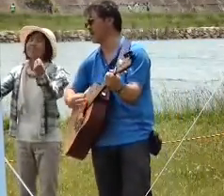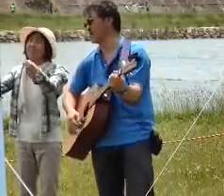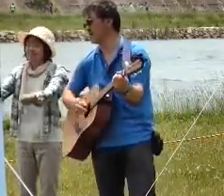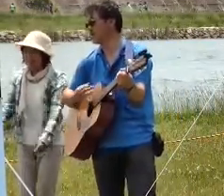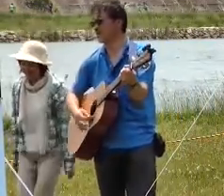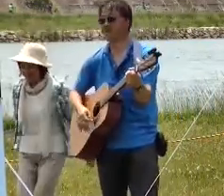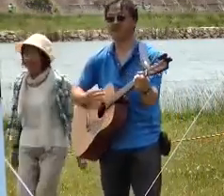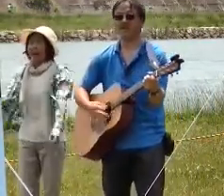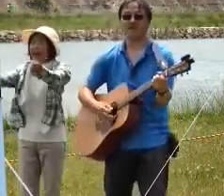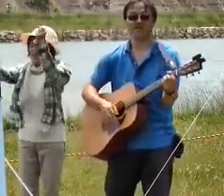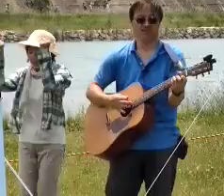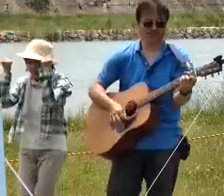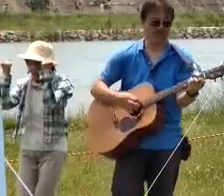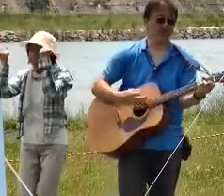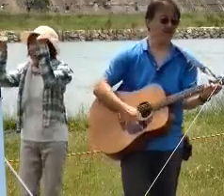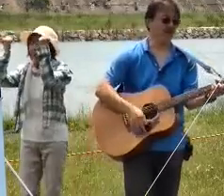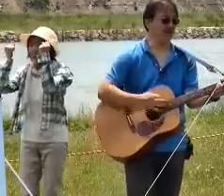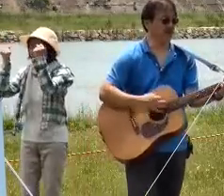して。